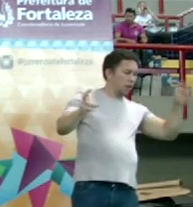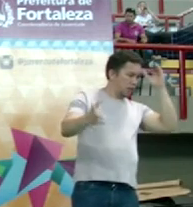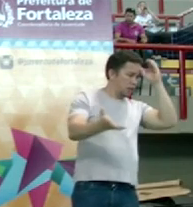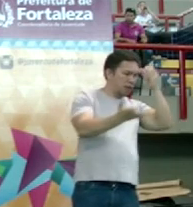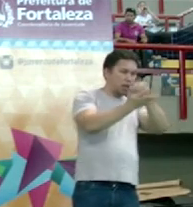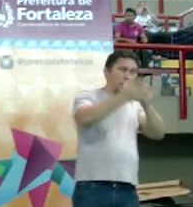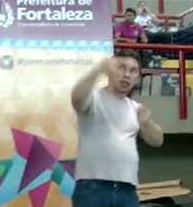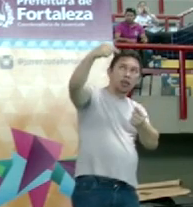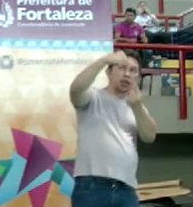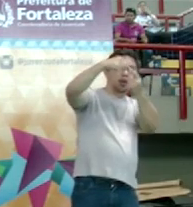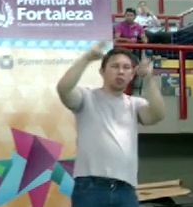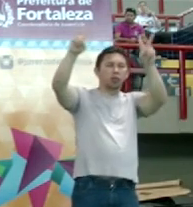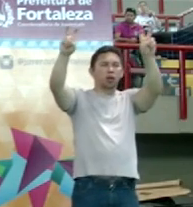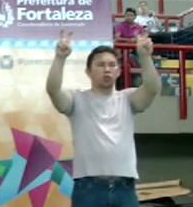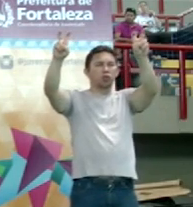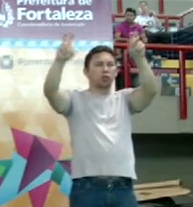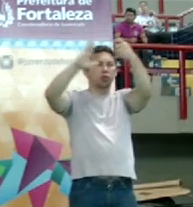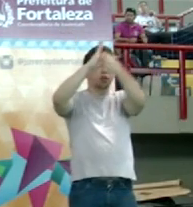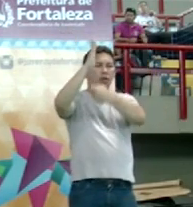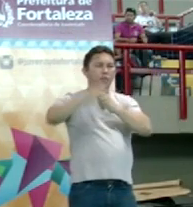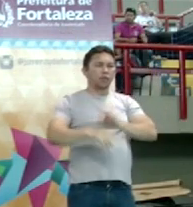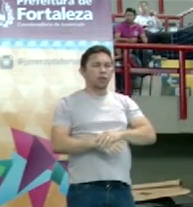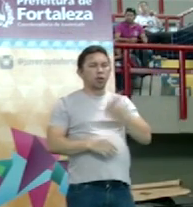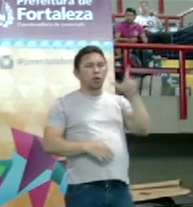isso. Outra pergunta.